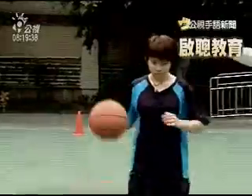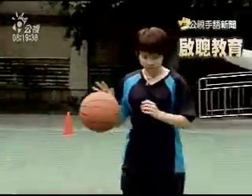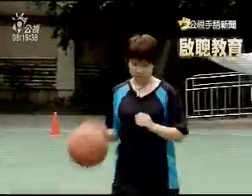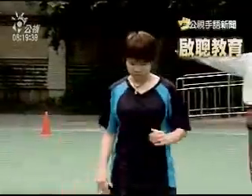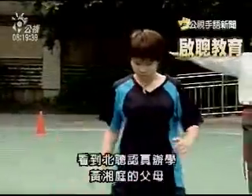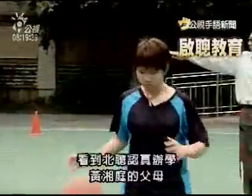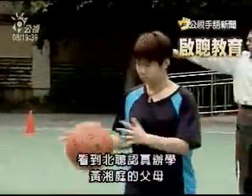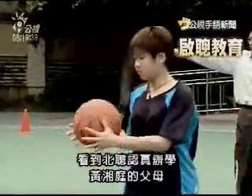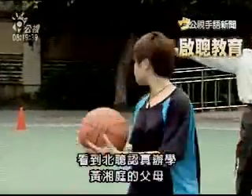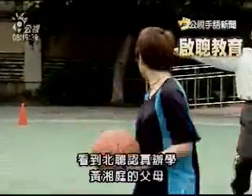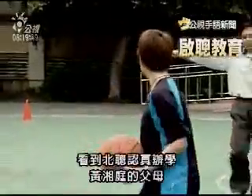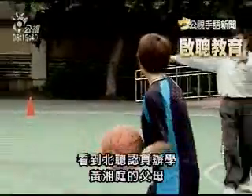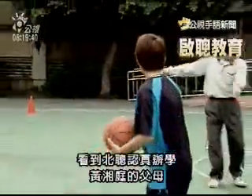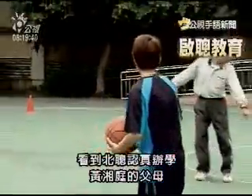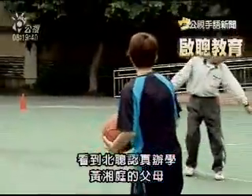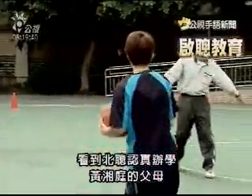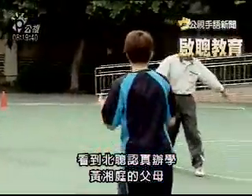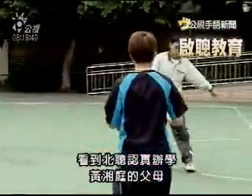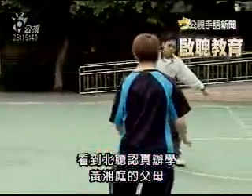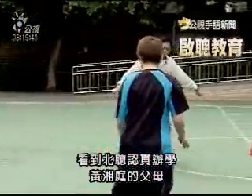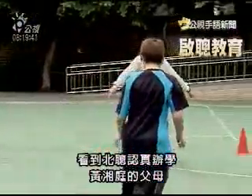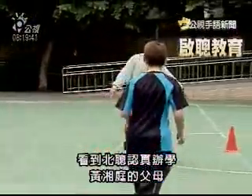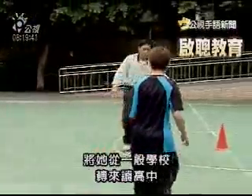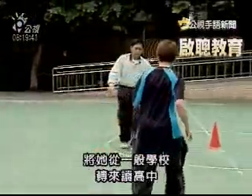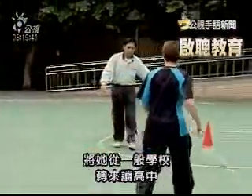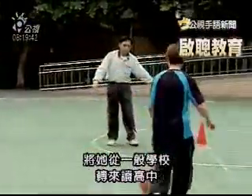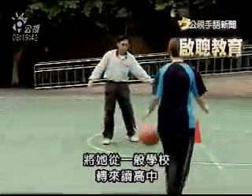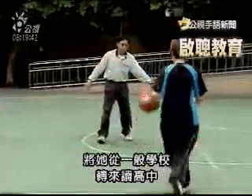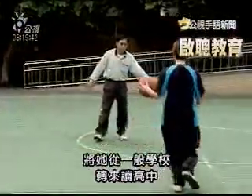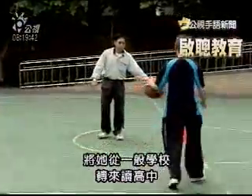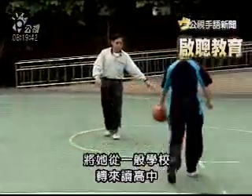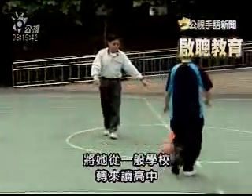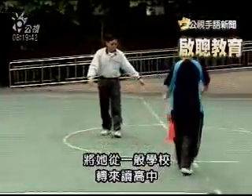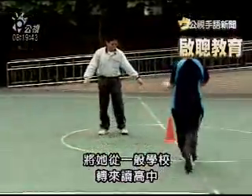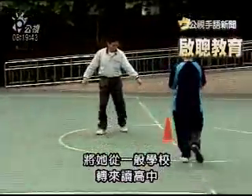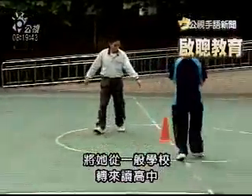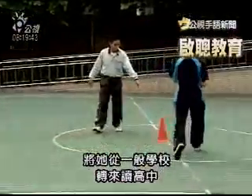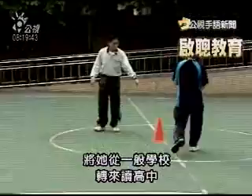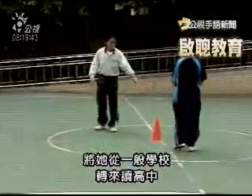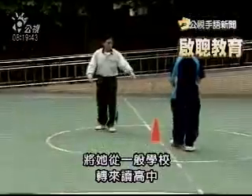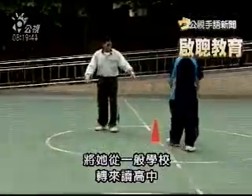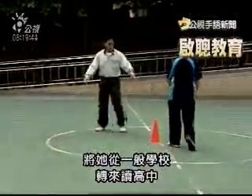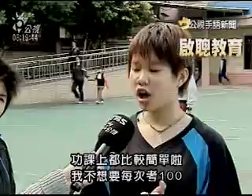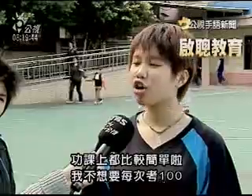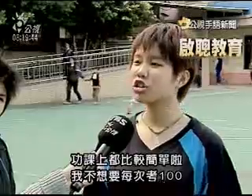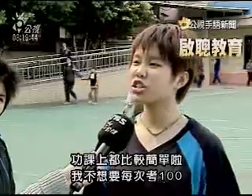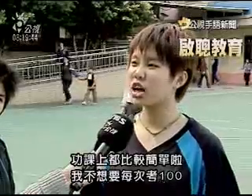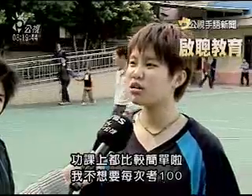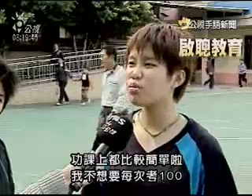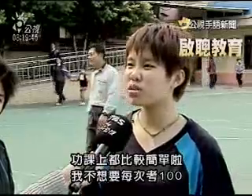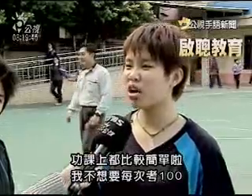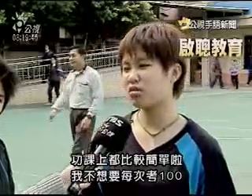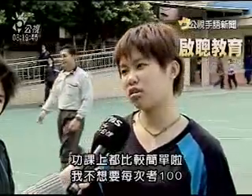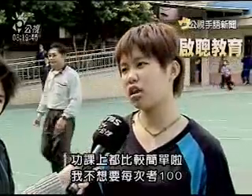看到北聪认真办学，黄湘婷的父母将他从一般学校转来读高中。 功课当然比较简单